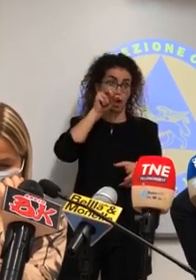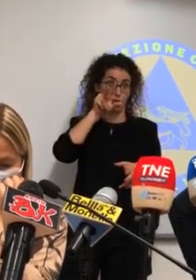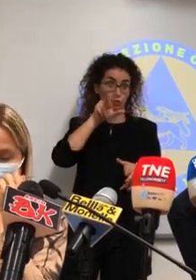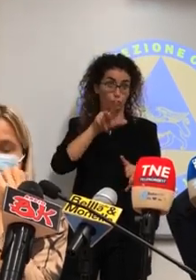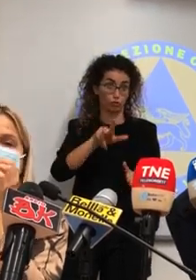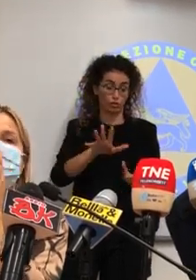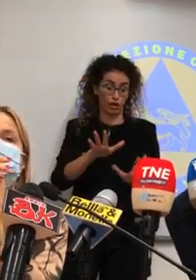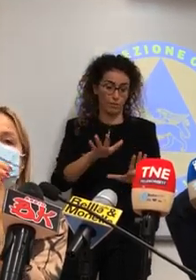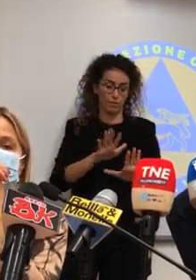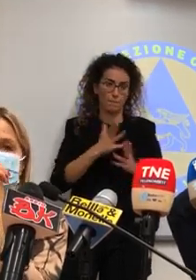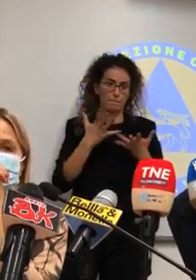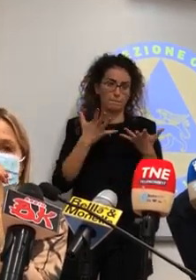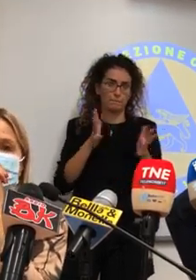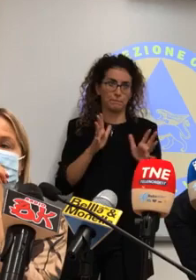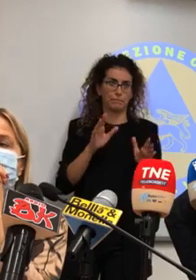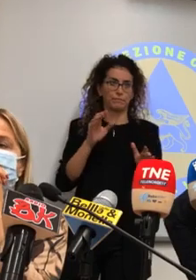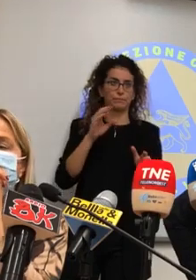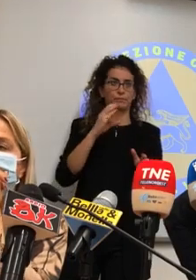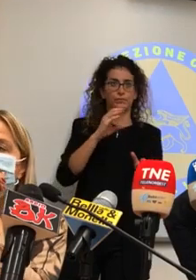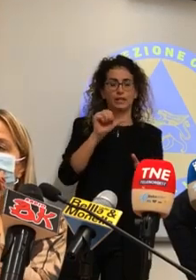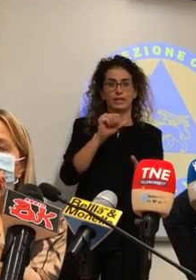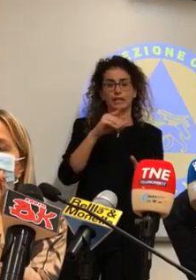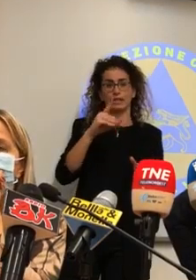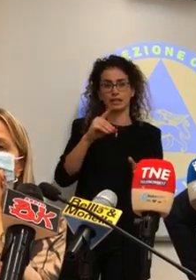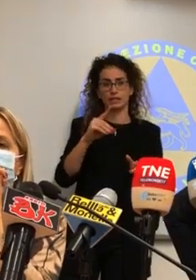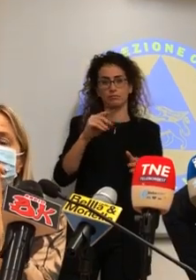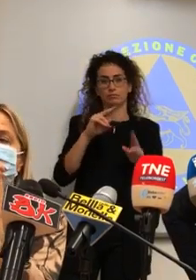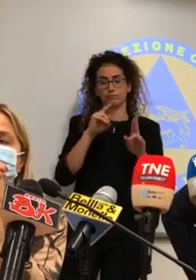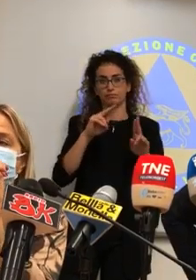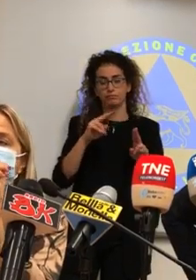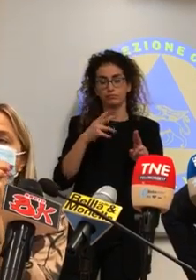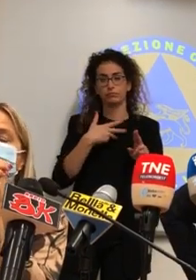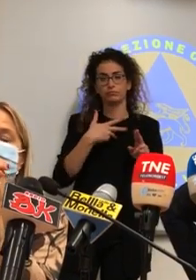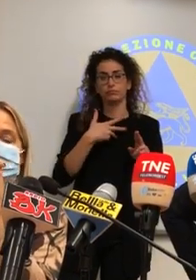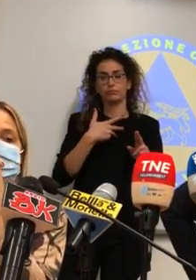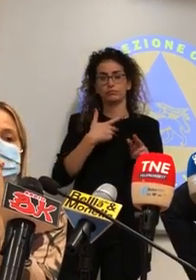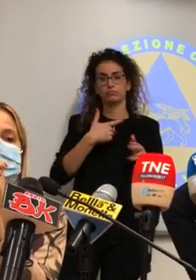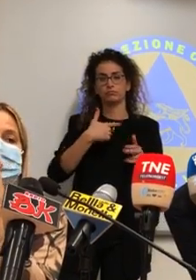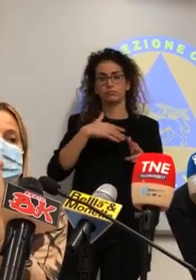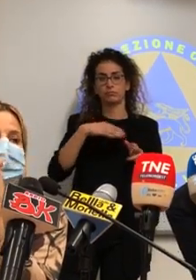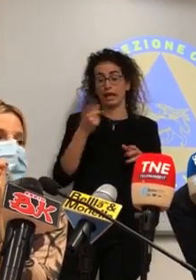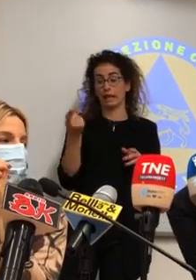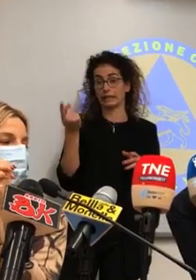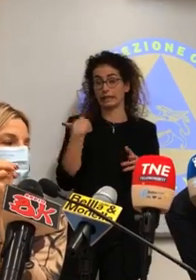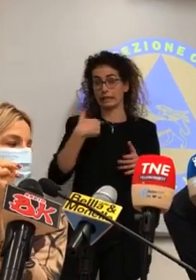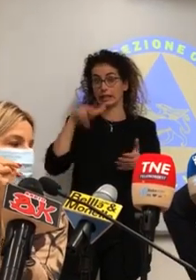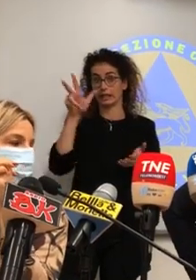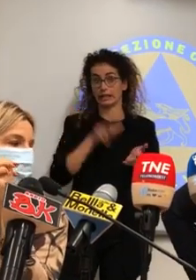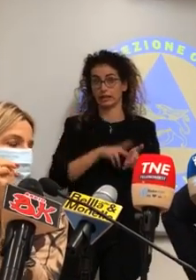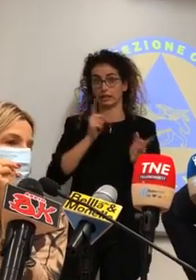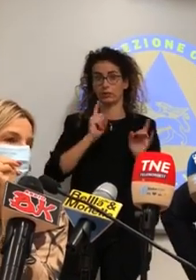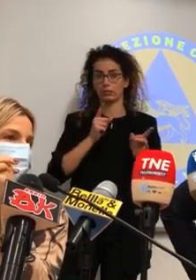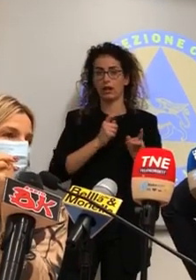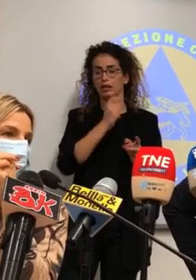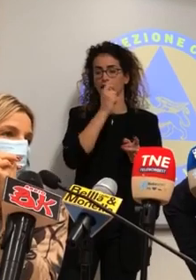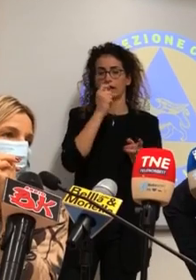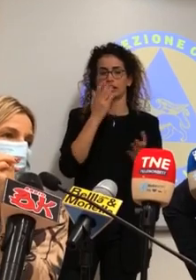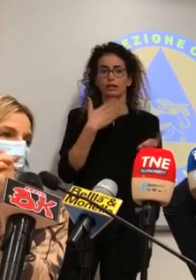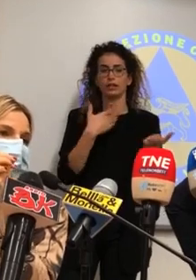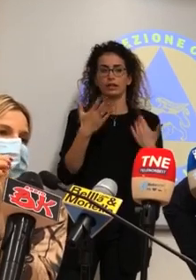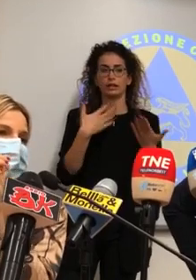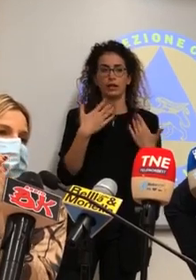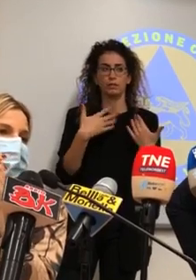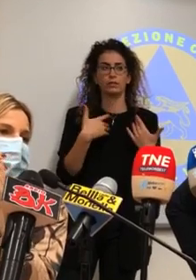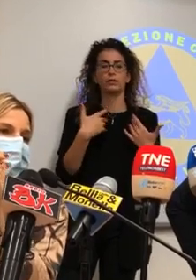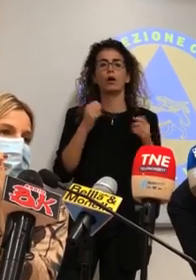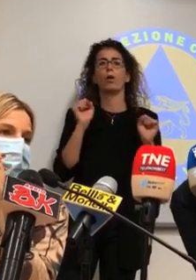fermiamo qui, dell'ECDC a livello internazionale, è stato sancito ieri che i test rapidi sono